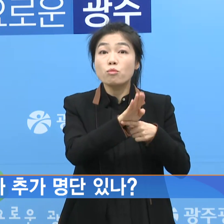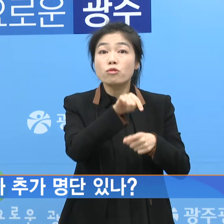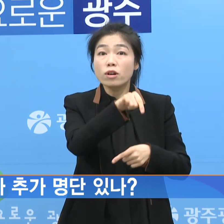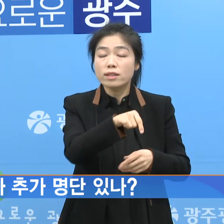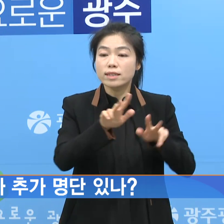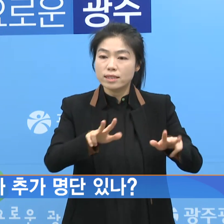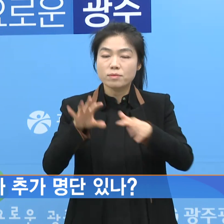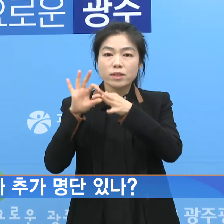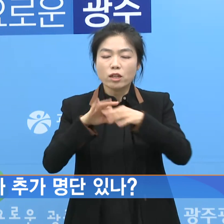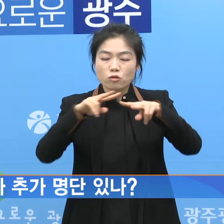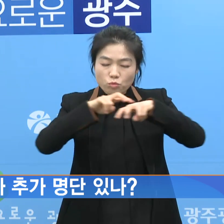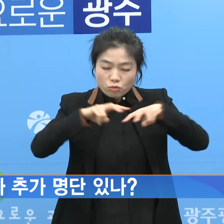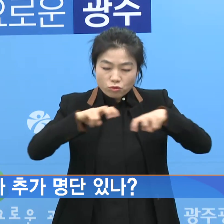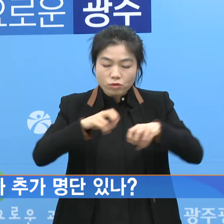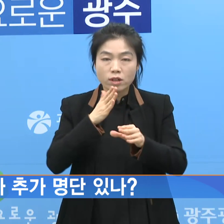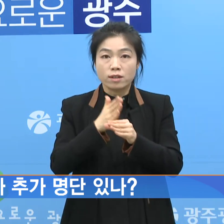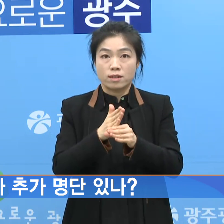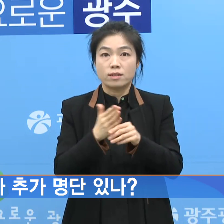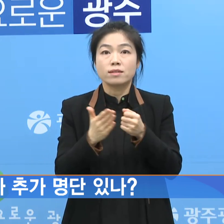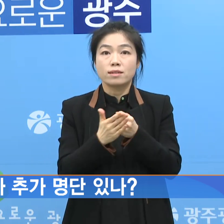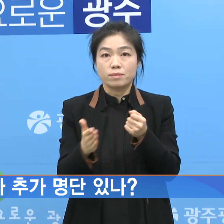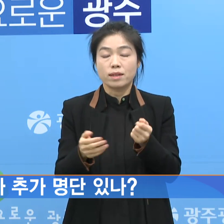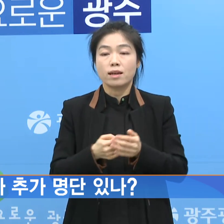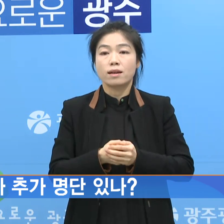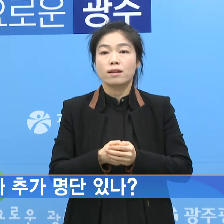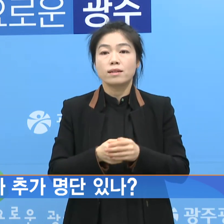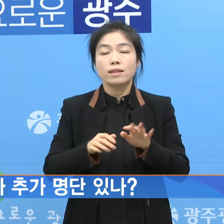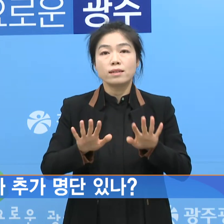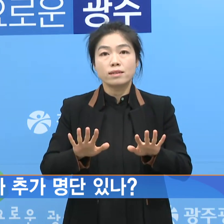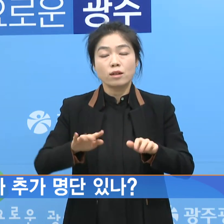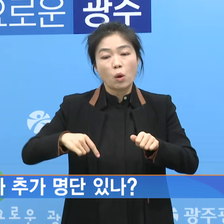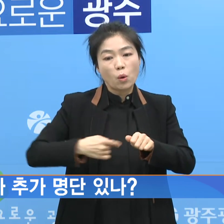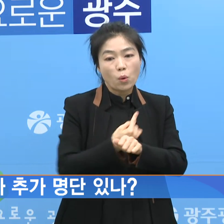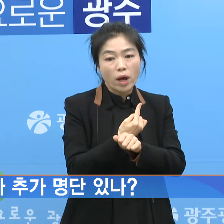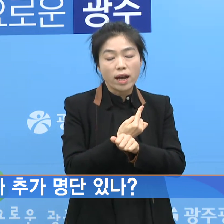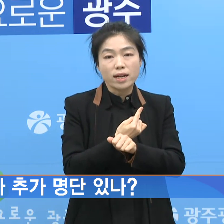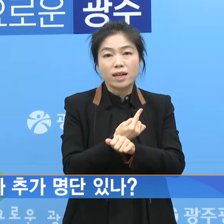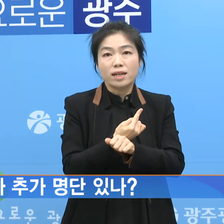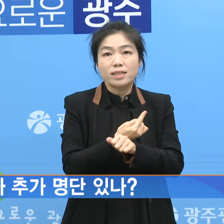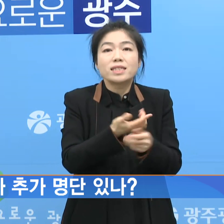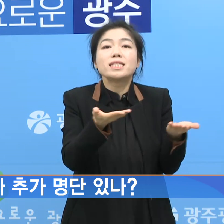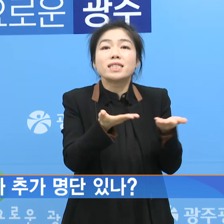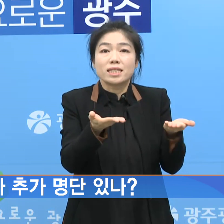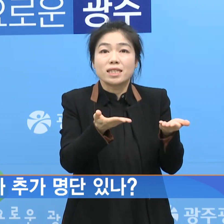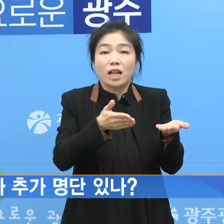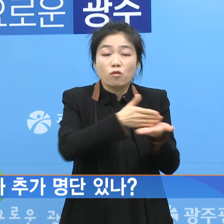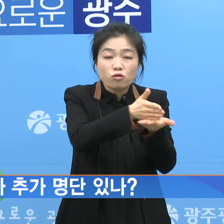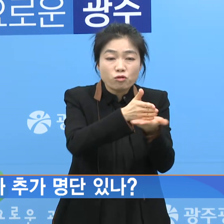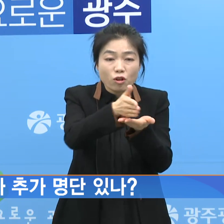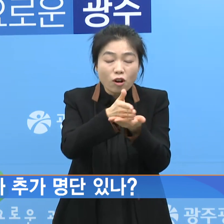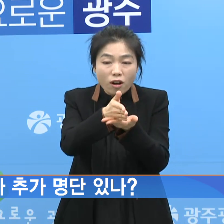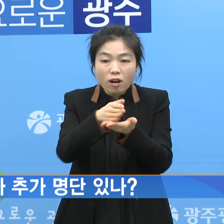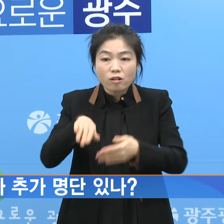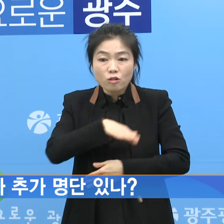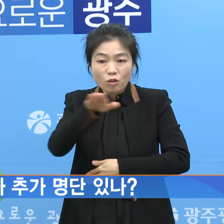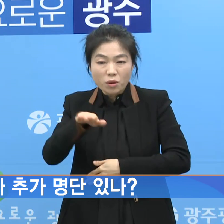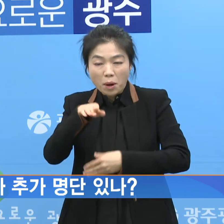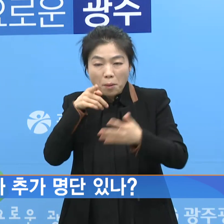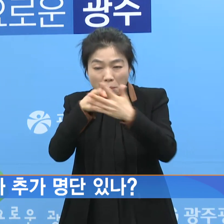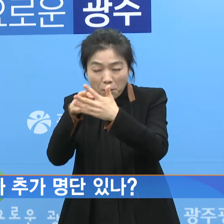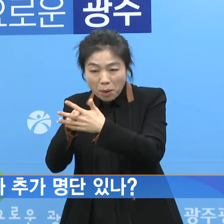계속 지금 분석을 하고 있습니다. 그래서 아마 다른 직업군도 저희들이 이제 파악되는 대로 또